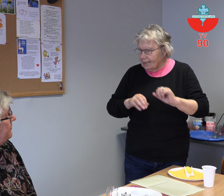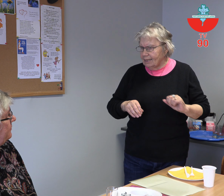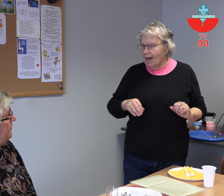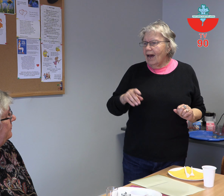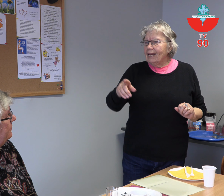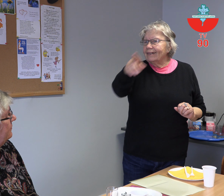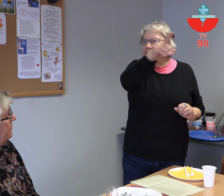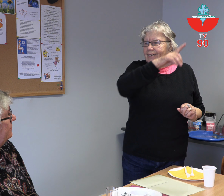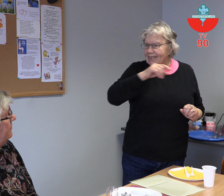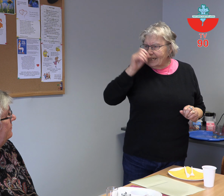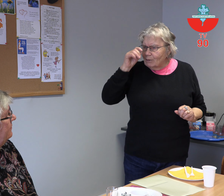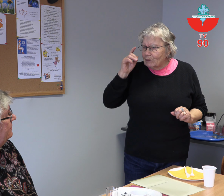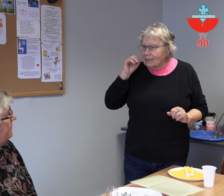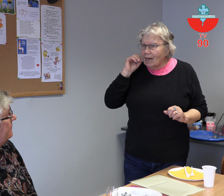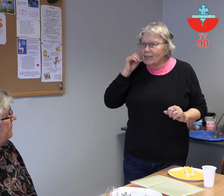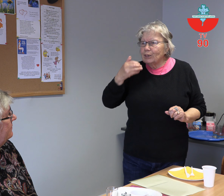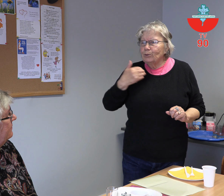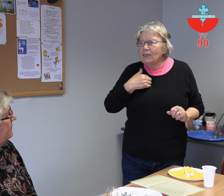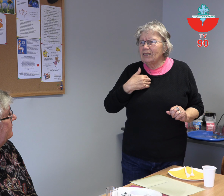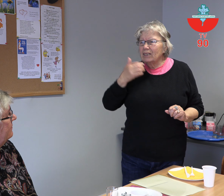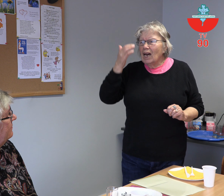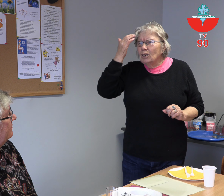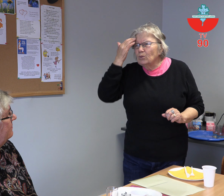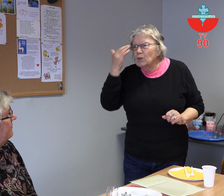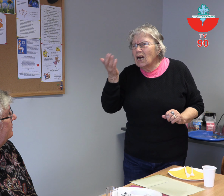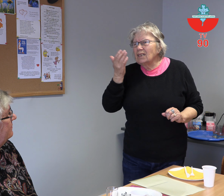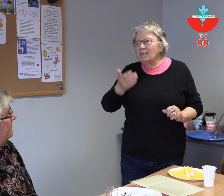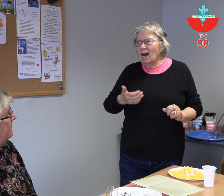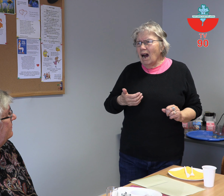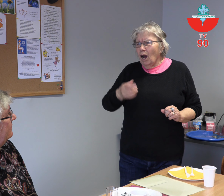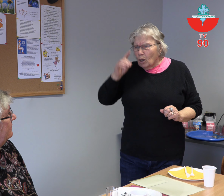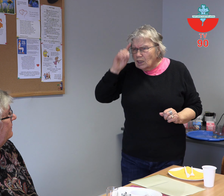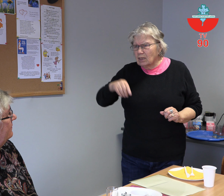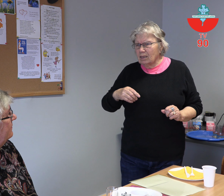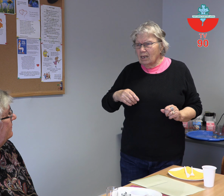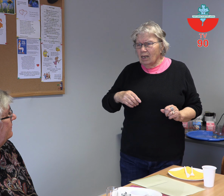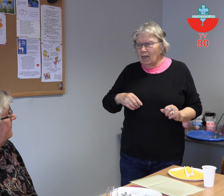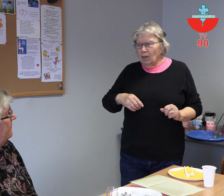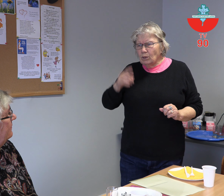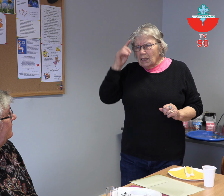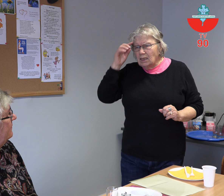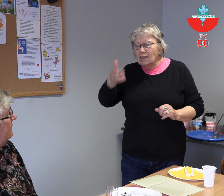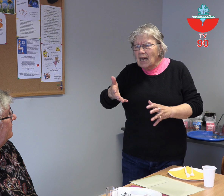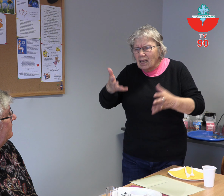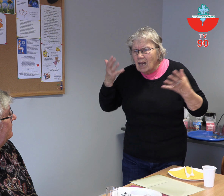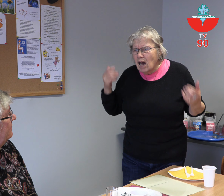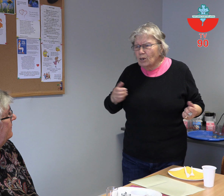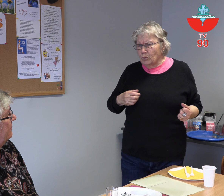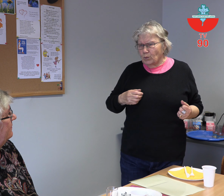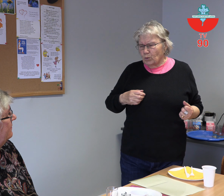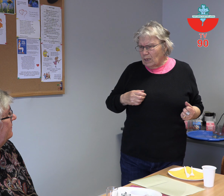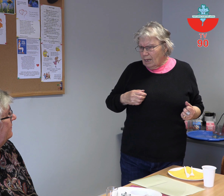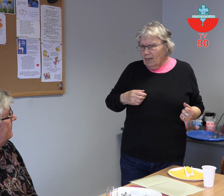seletada. Teised inimesed alati küsivad, kuidas sa oskad, kuidas sa saad aru,